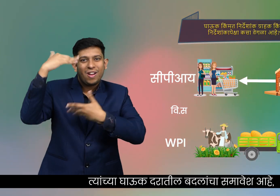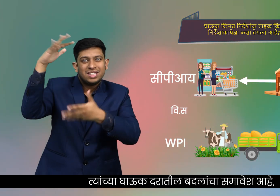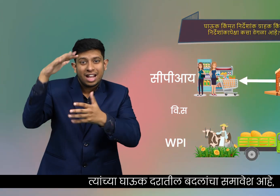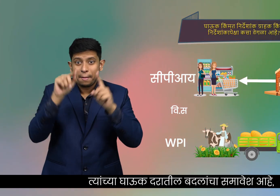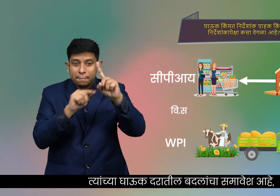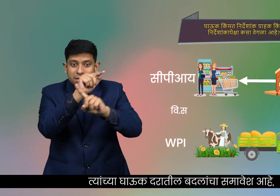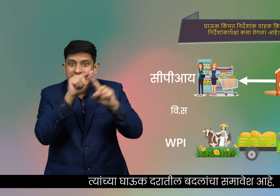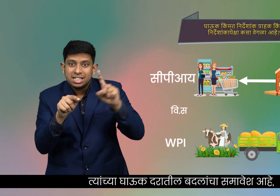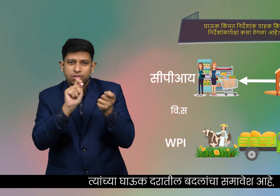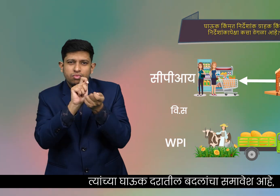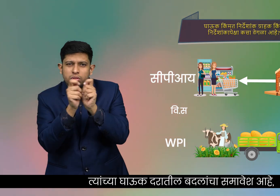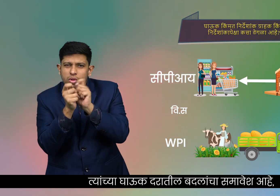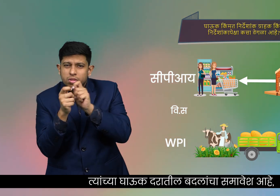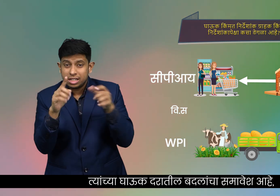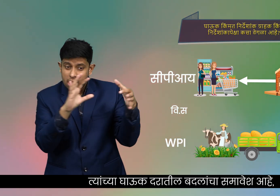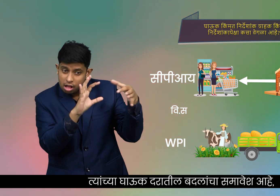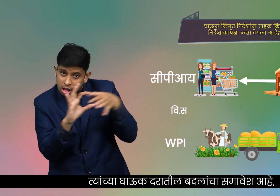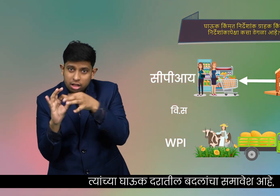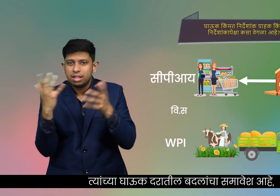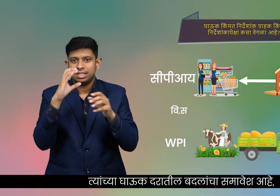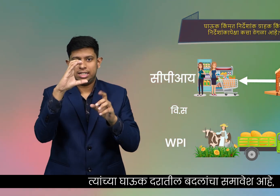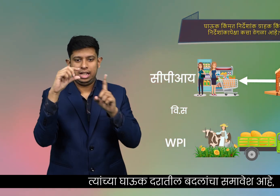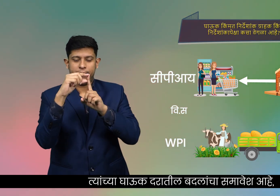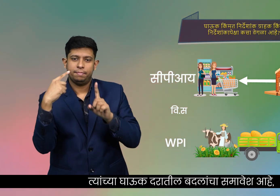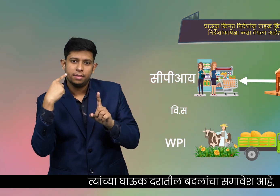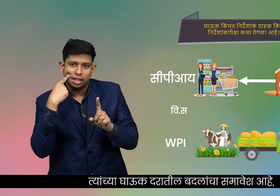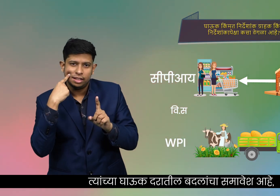आणि त्यांच्या घाऊक दरातील बदलांचा समावेश आहे.